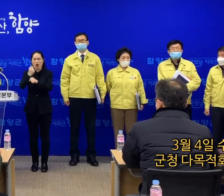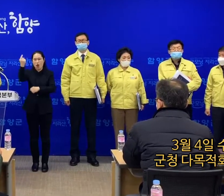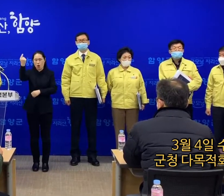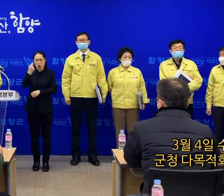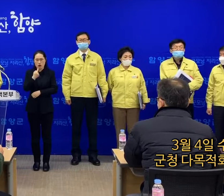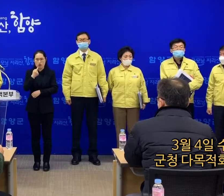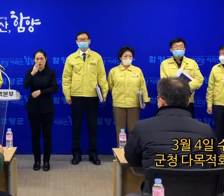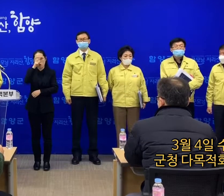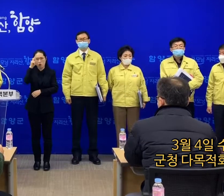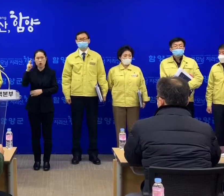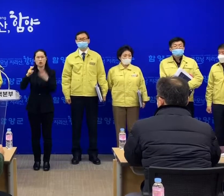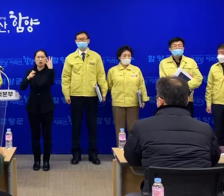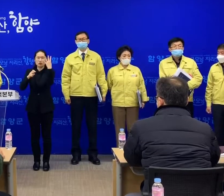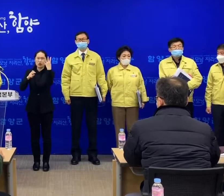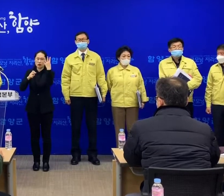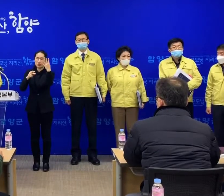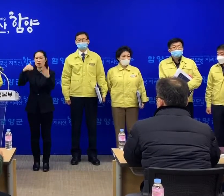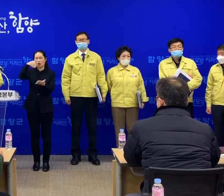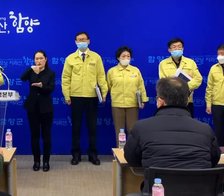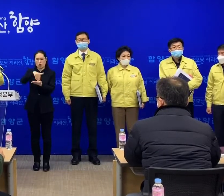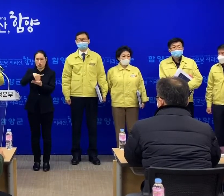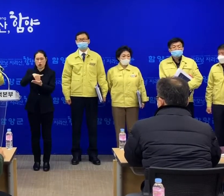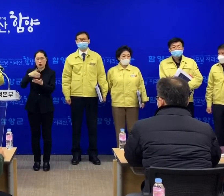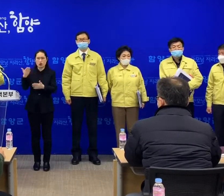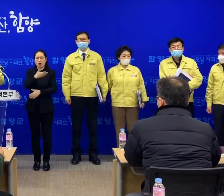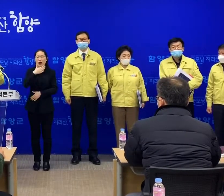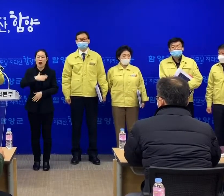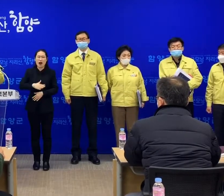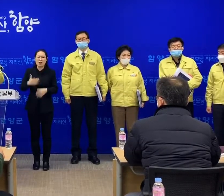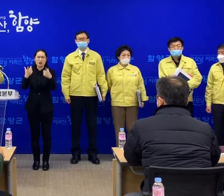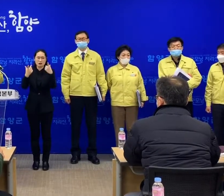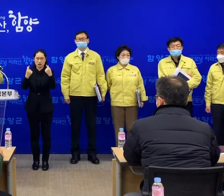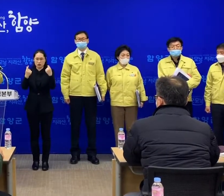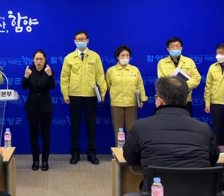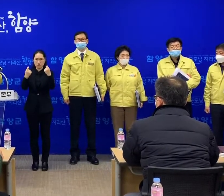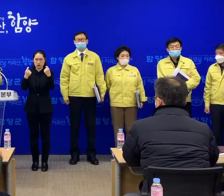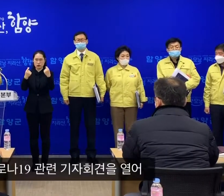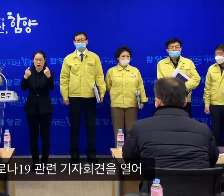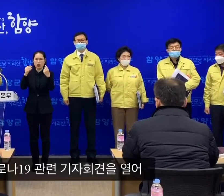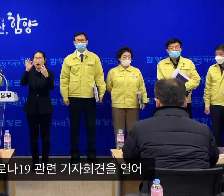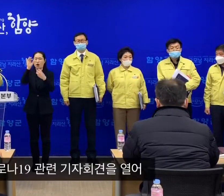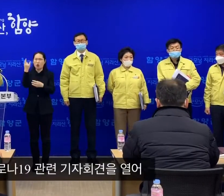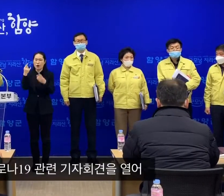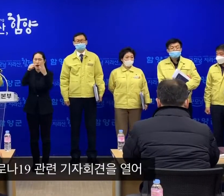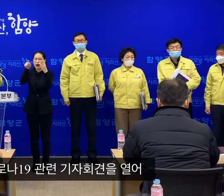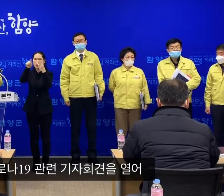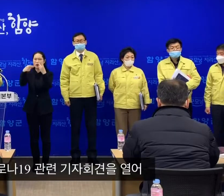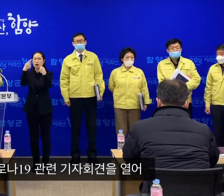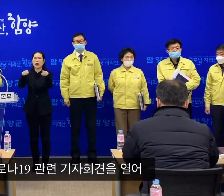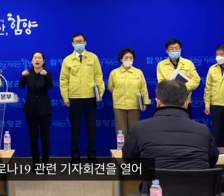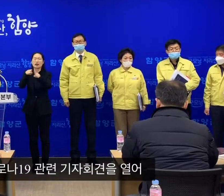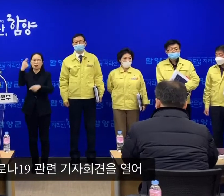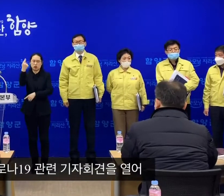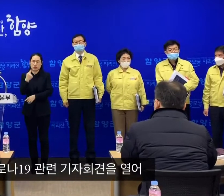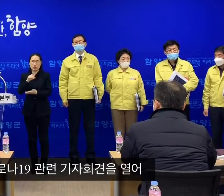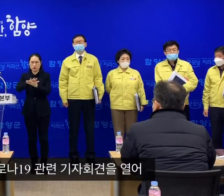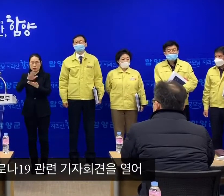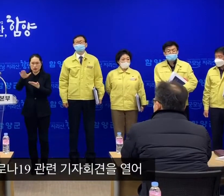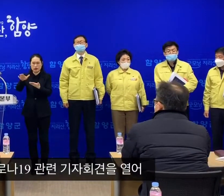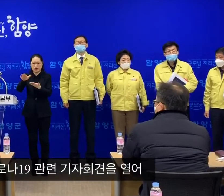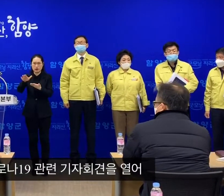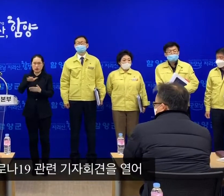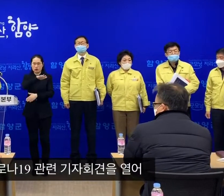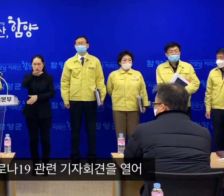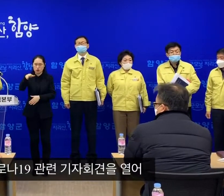오후 4시에 도착을 하면은 여러분 아시겠지? 우리 삼촌은 같이 왔단 말이에요. 같이 왔죠. 같이 와가지고